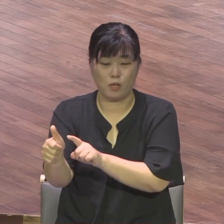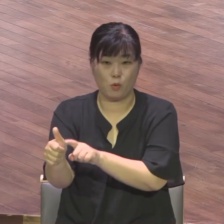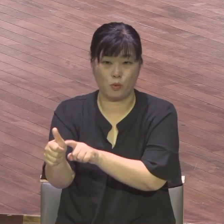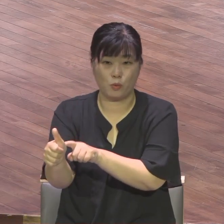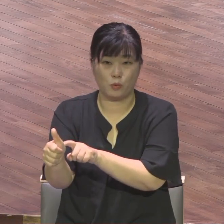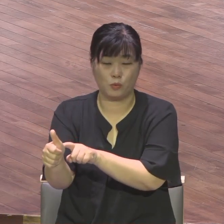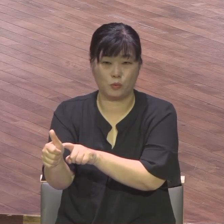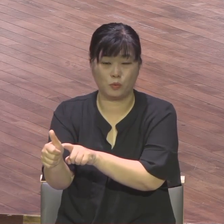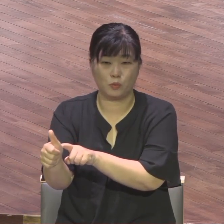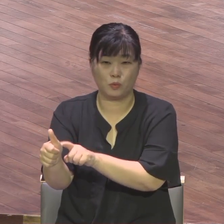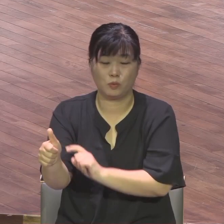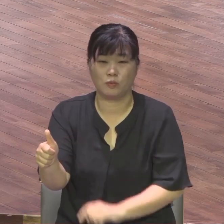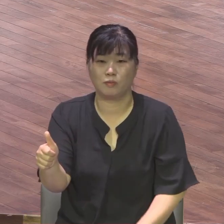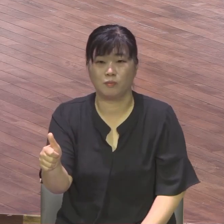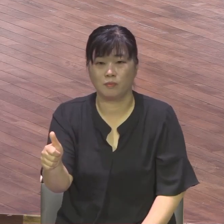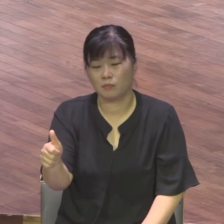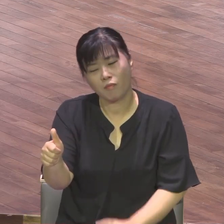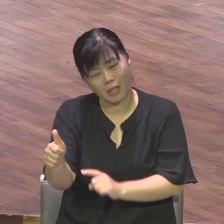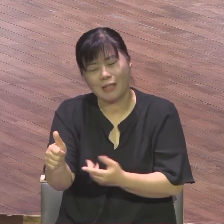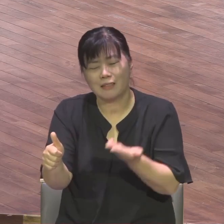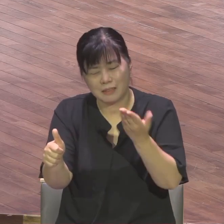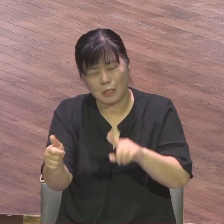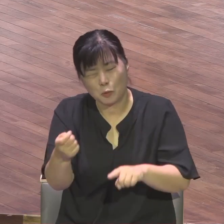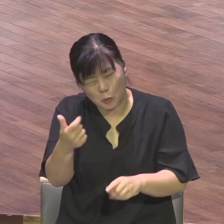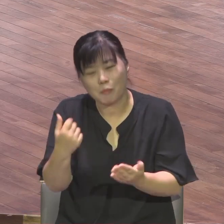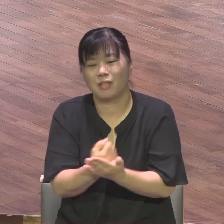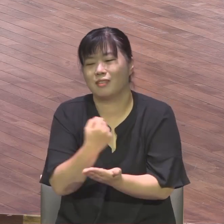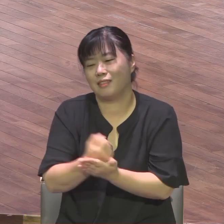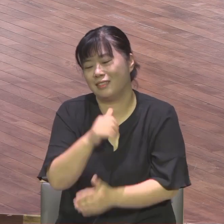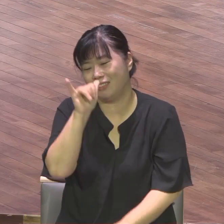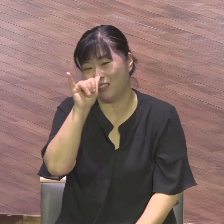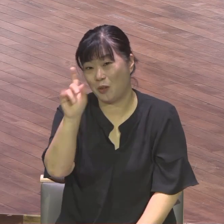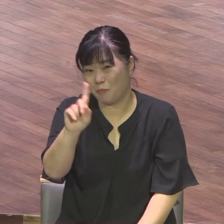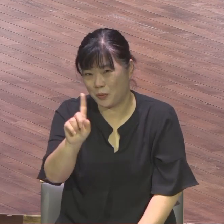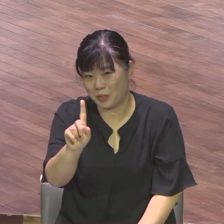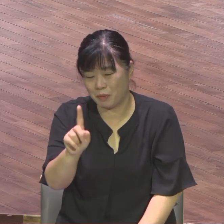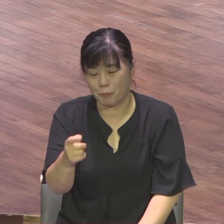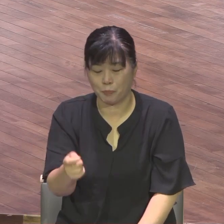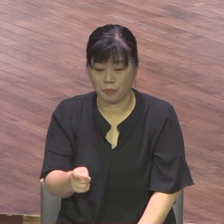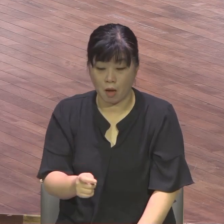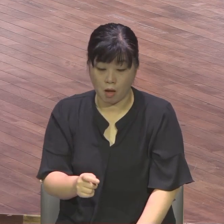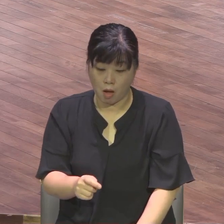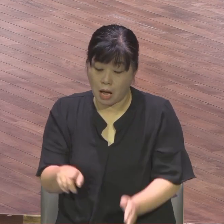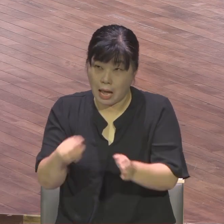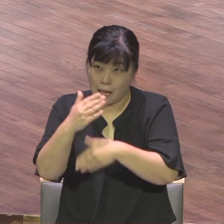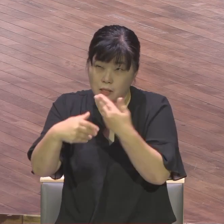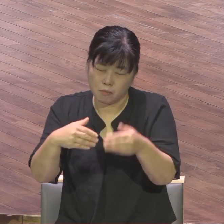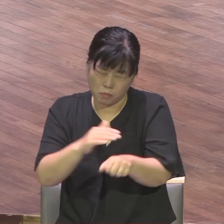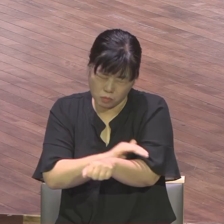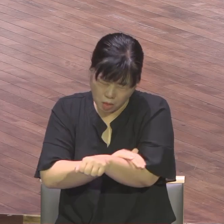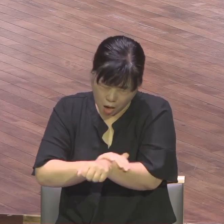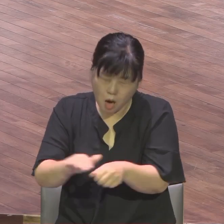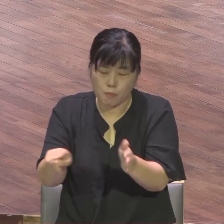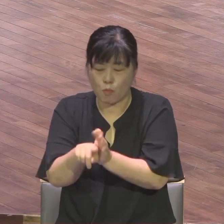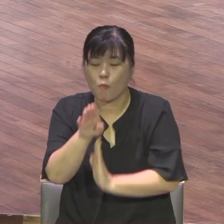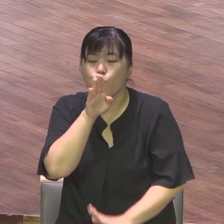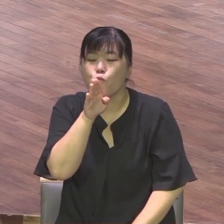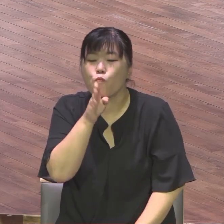이 고넬료의 신앙이란 것이 그 당시로서는 유대교적 종교생활이었어요. 유대교 통해서